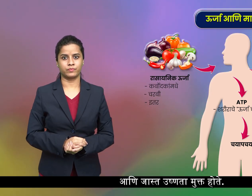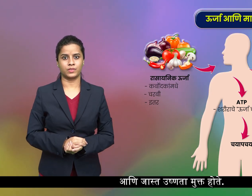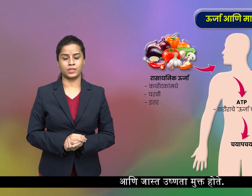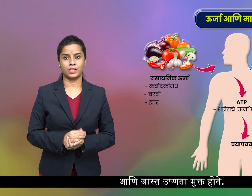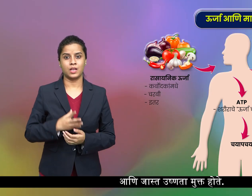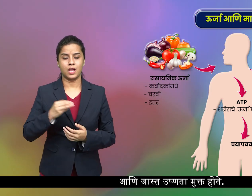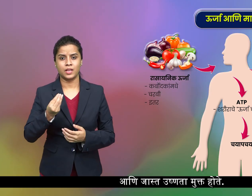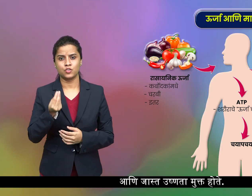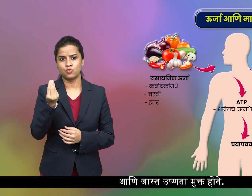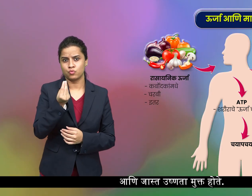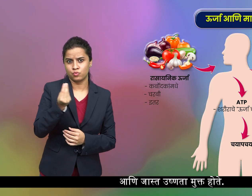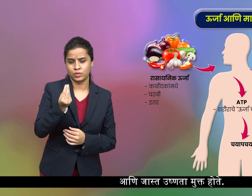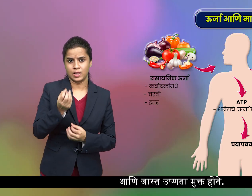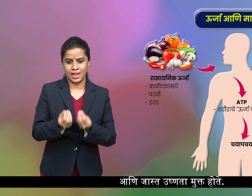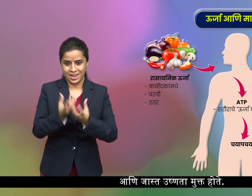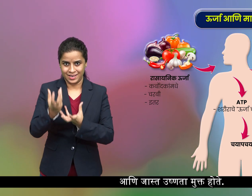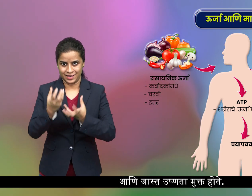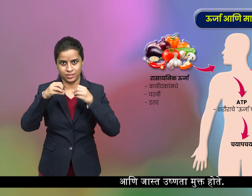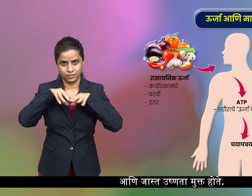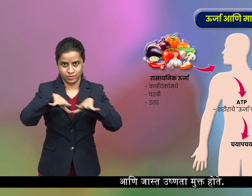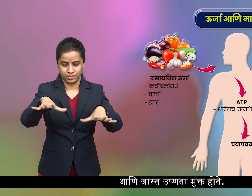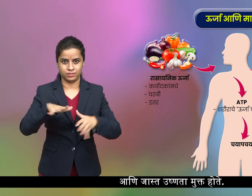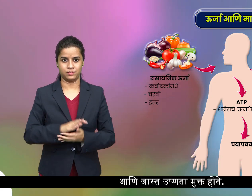आणि जास्त उष्णता मुक्त होते.